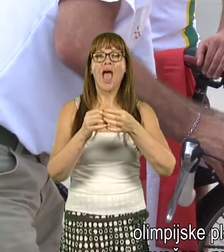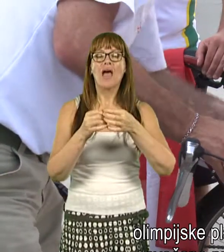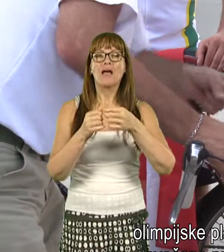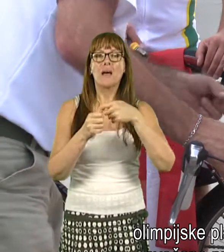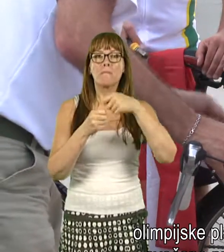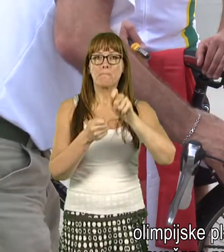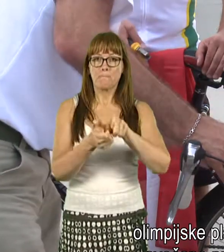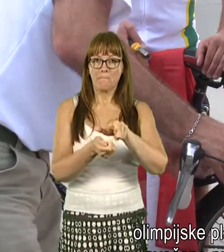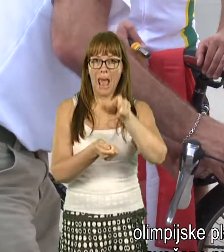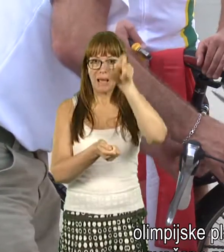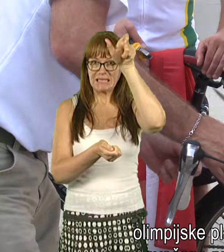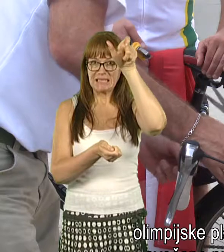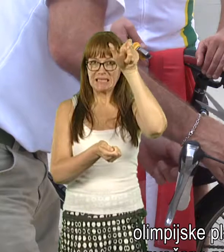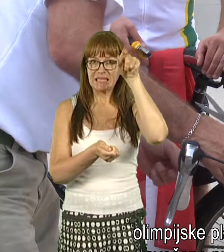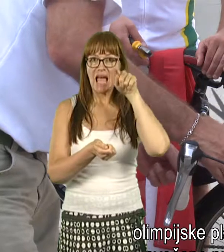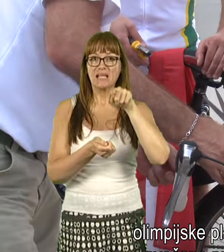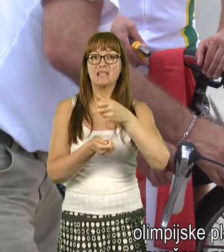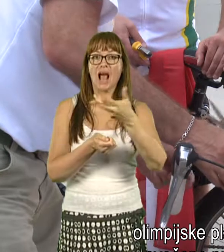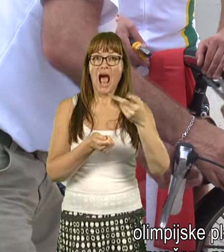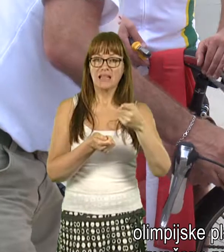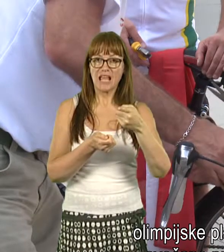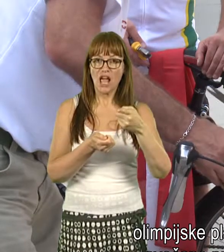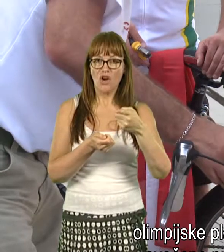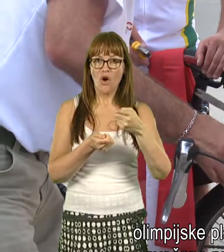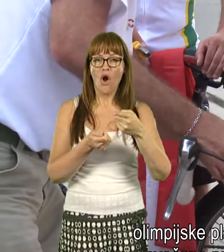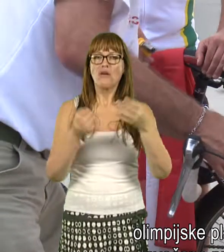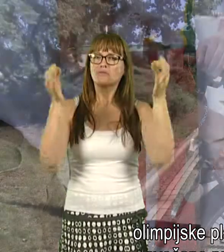v mestu, kjer igre potekajo.